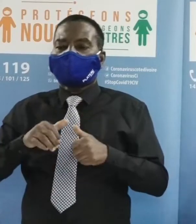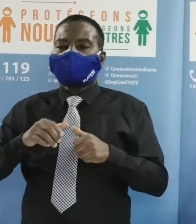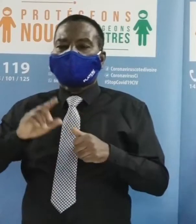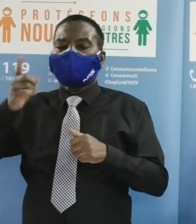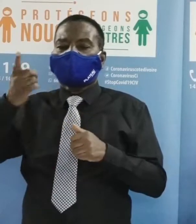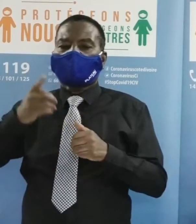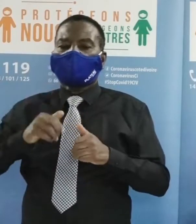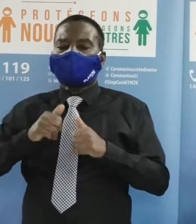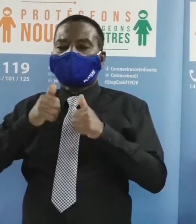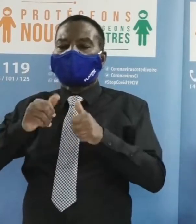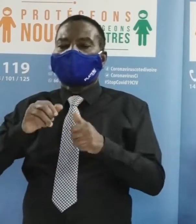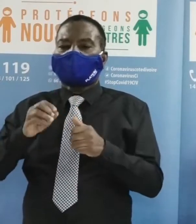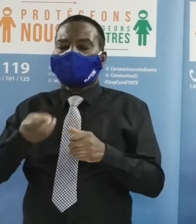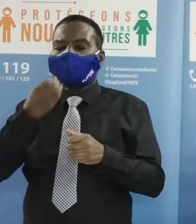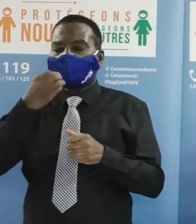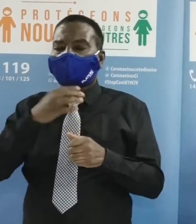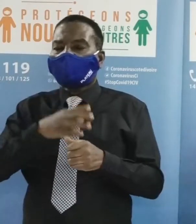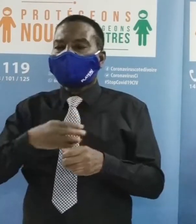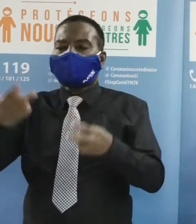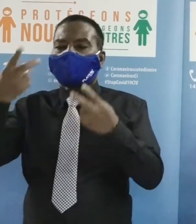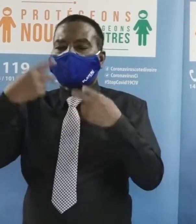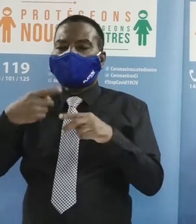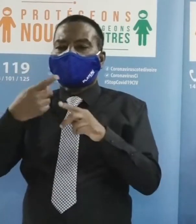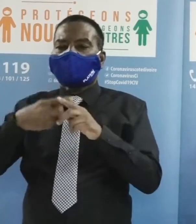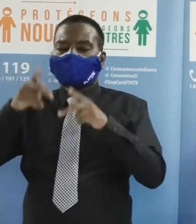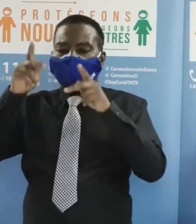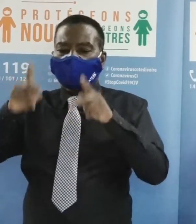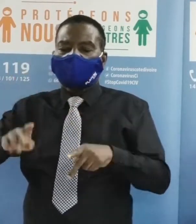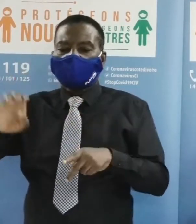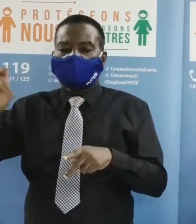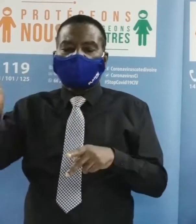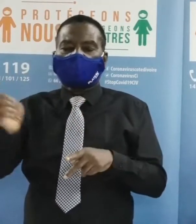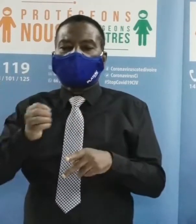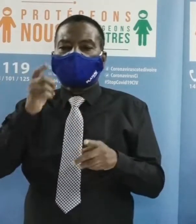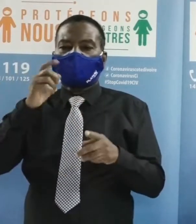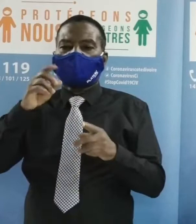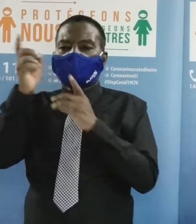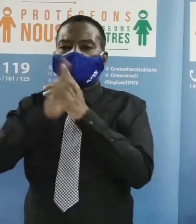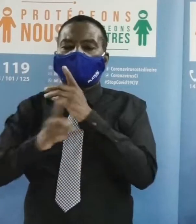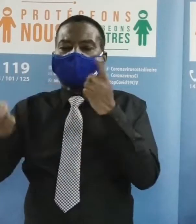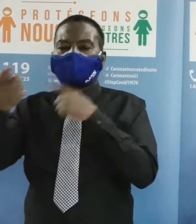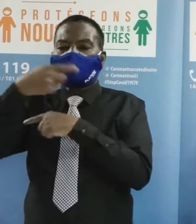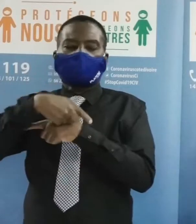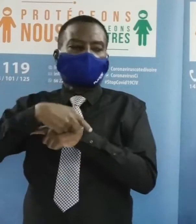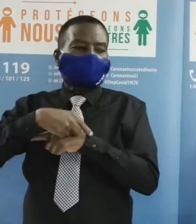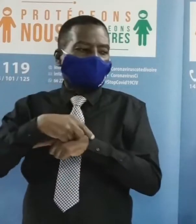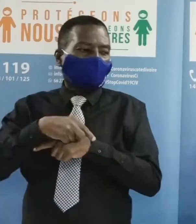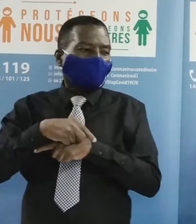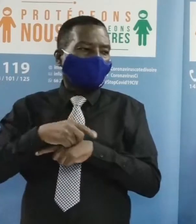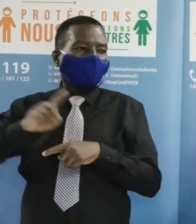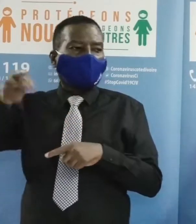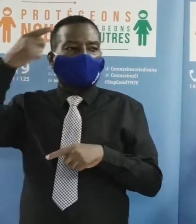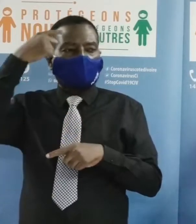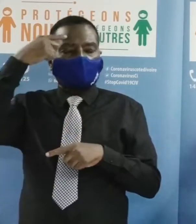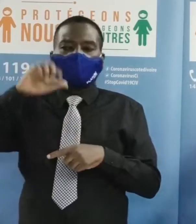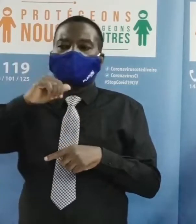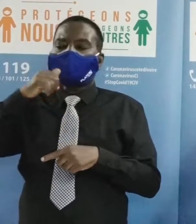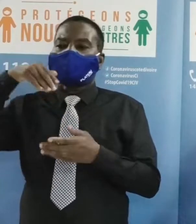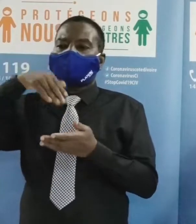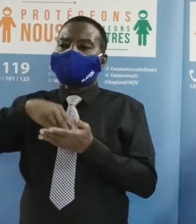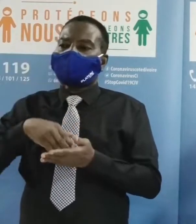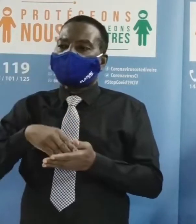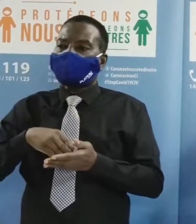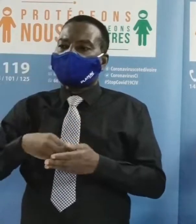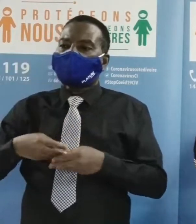en vivres sont venus de personnalités à la date d'aujourd'hui le gouvernement n'a pas encore